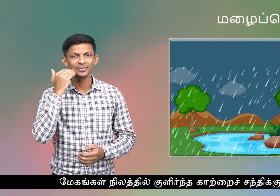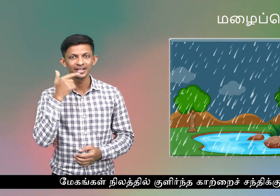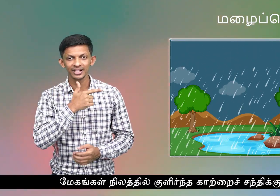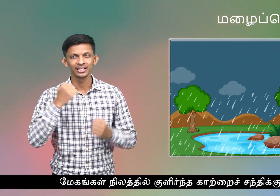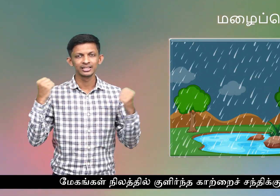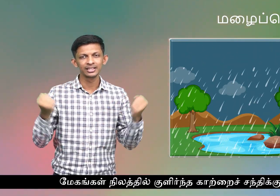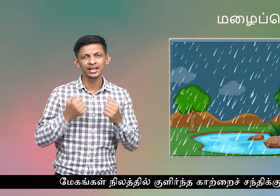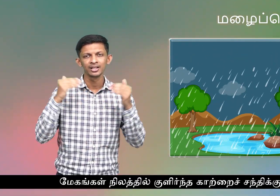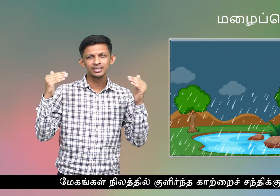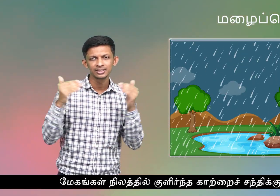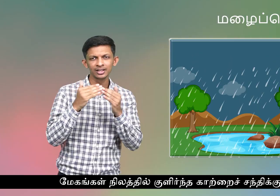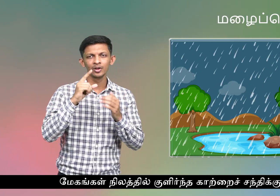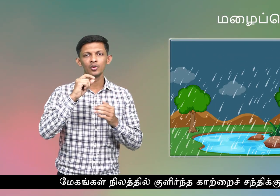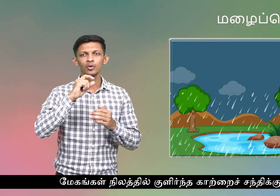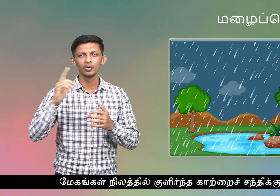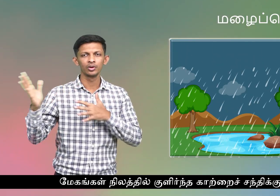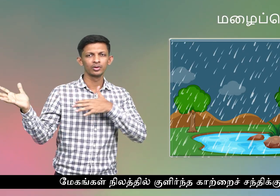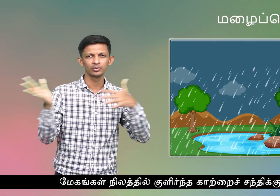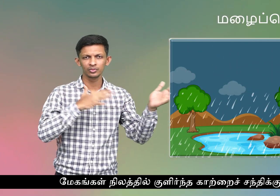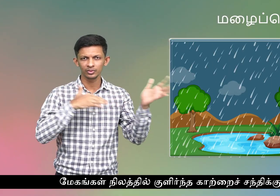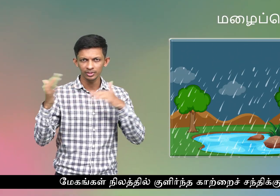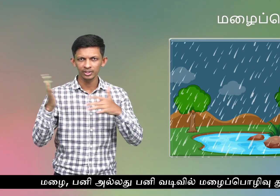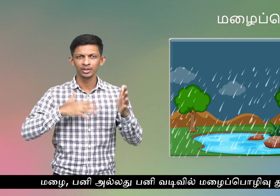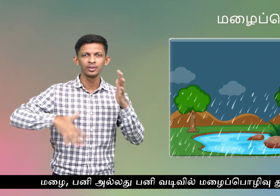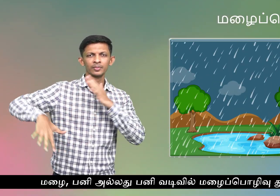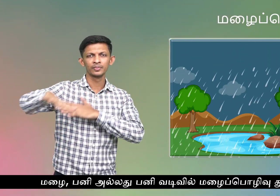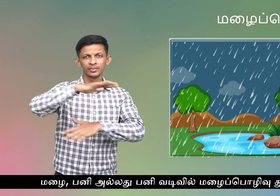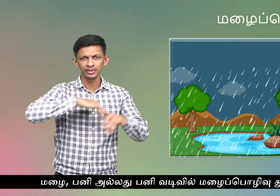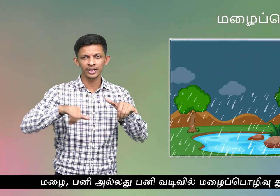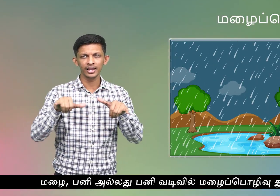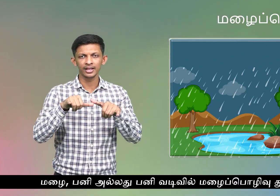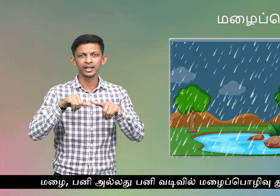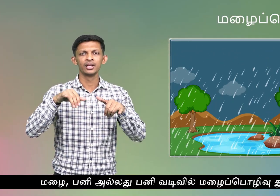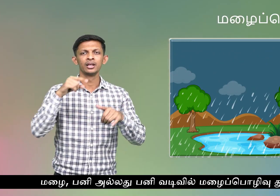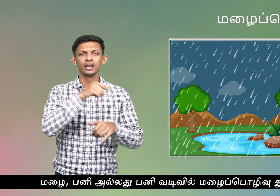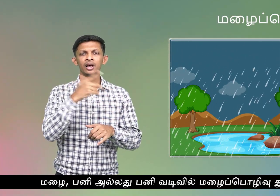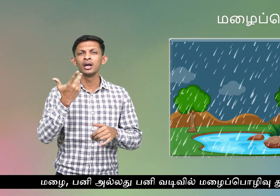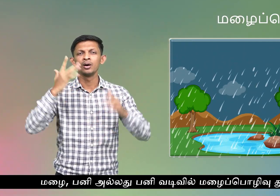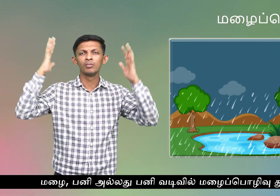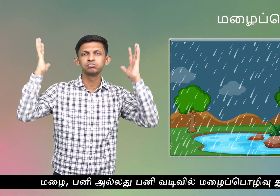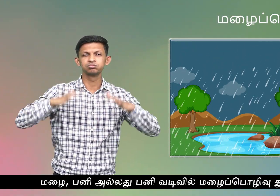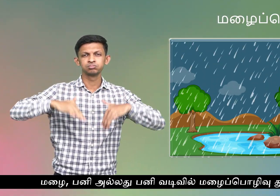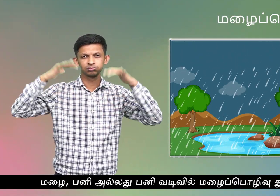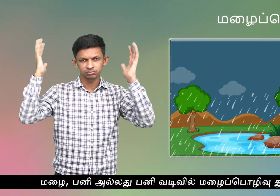மேகங்கள் நிலத்தில் குளிர்ந்த காற்றை சந்திக்கும் போது மழை, பனி அல்லது பனி வடிவில் மழைப்பொழிவு